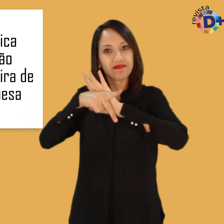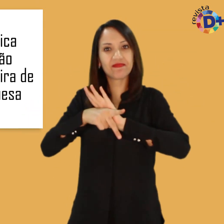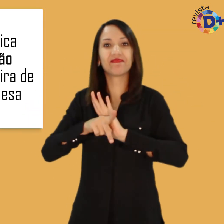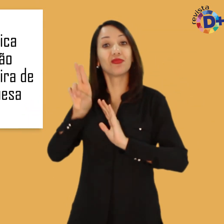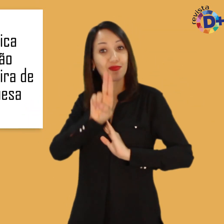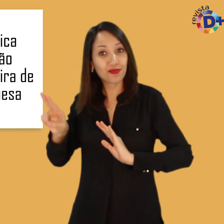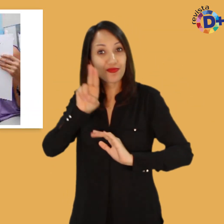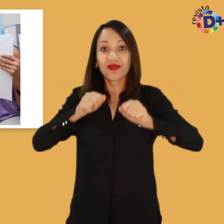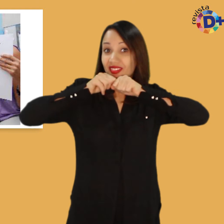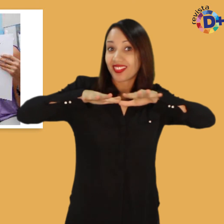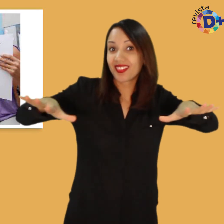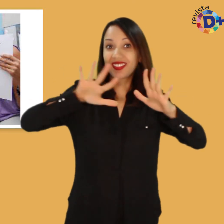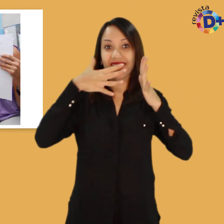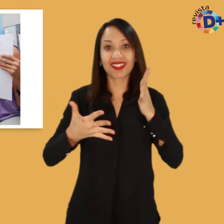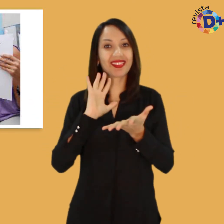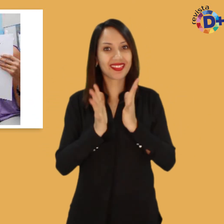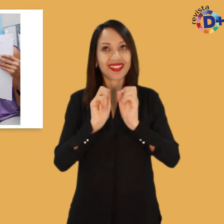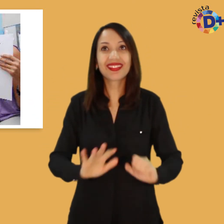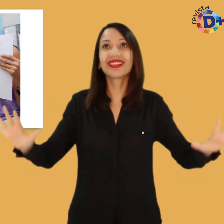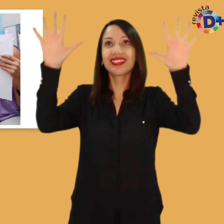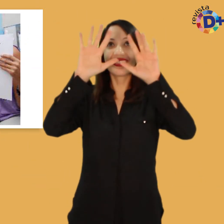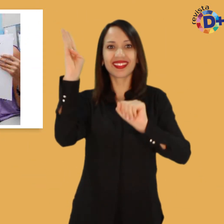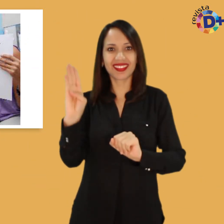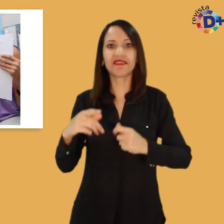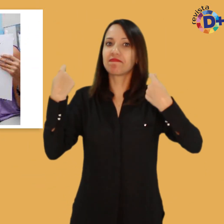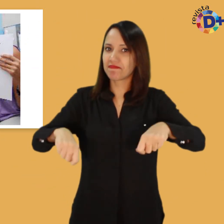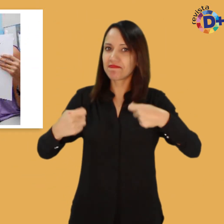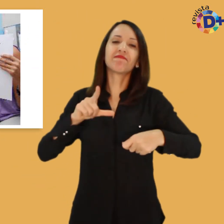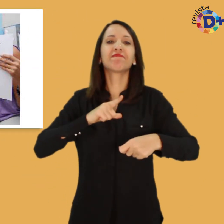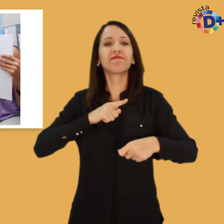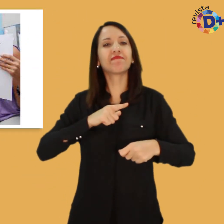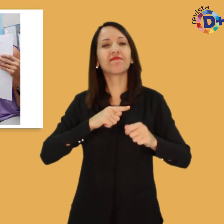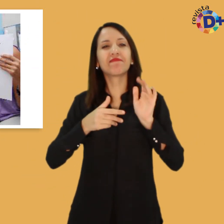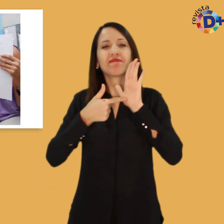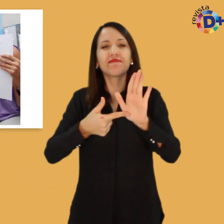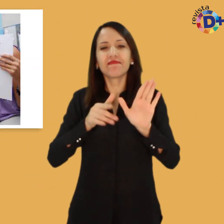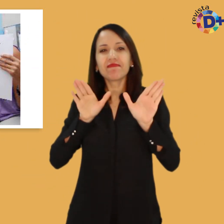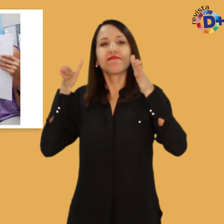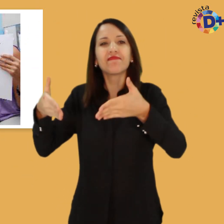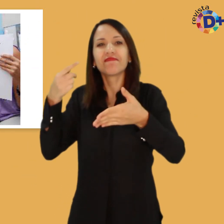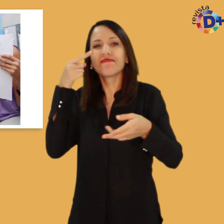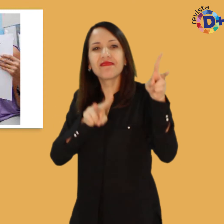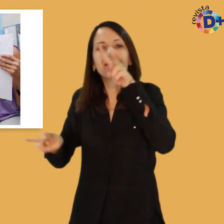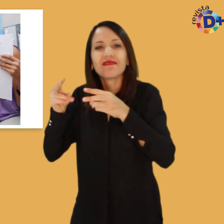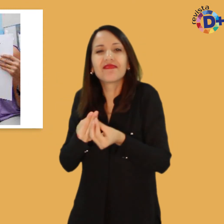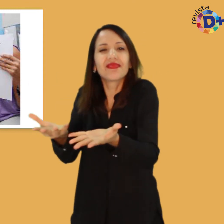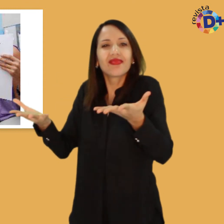uso e difusão da Libras no Brasil, torna-se necessário viabilizar a educação bilíngue de surdos.